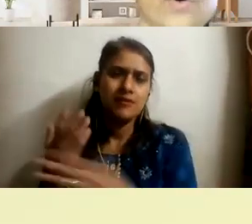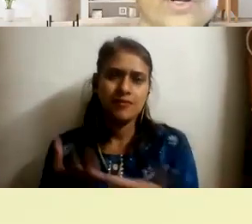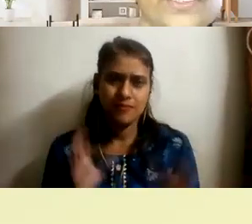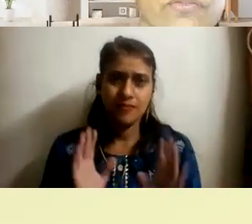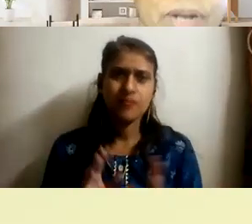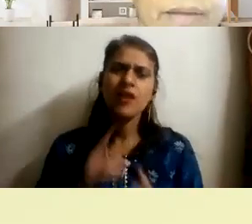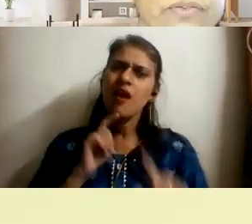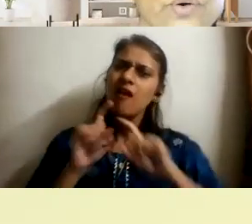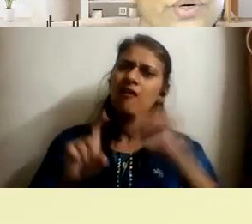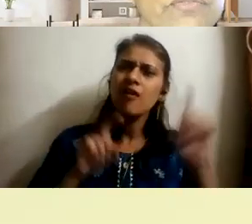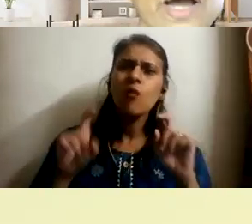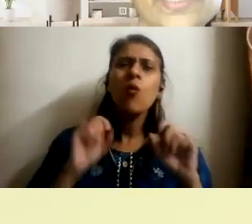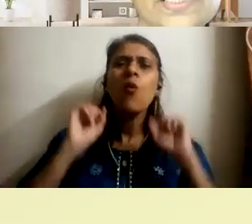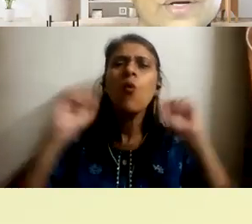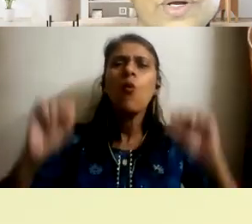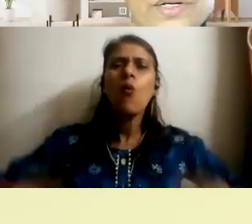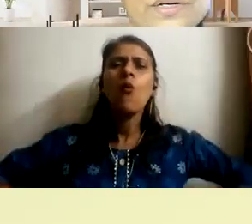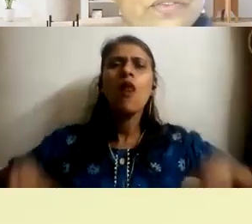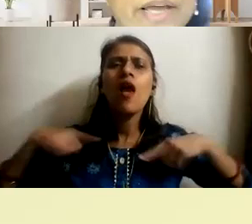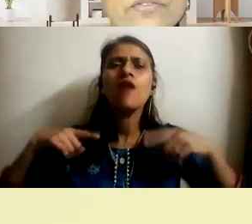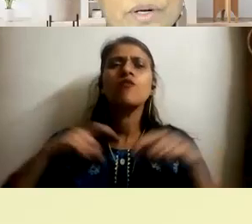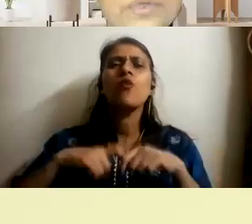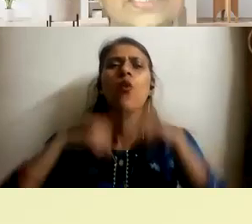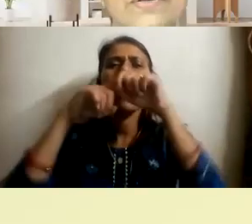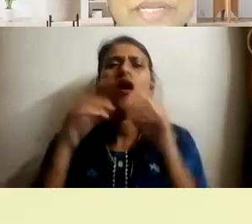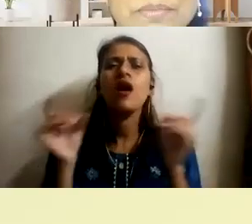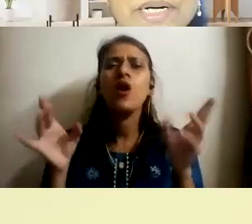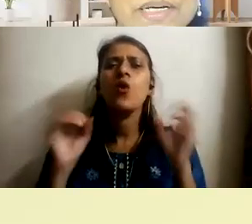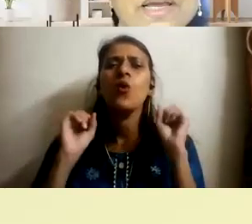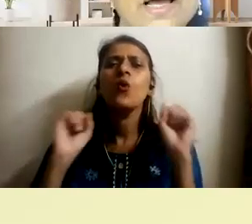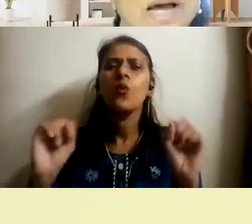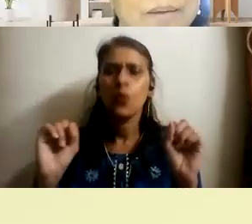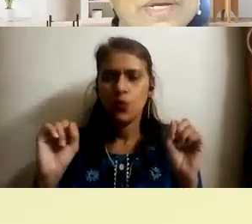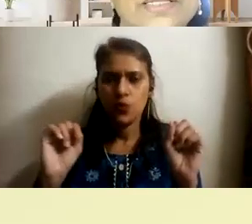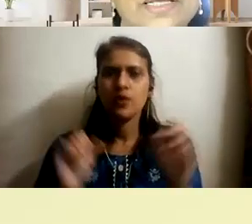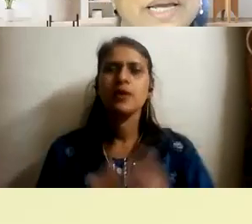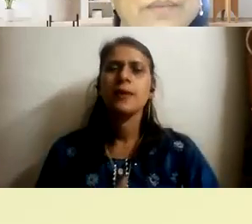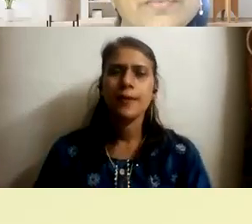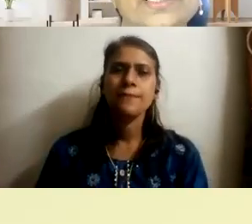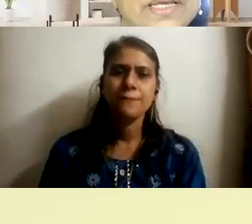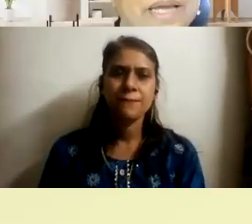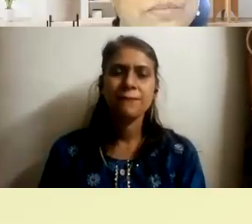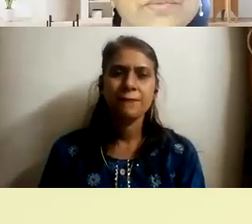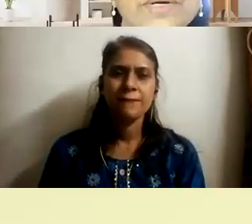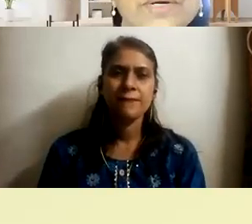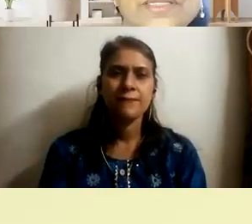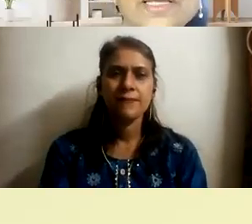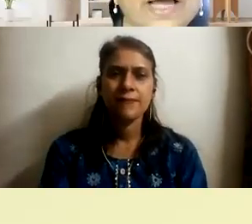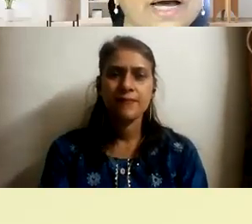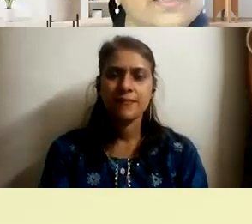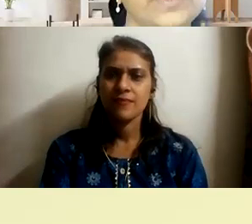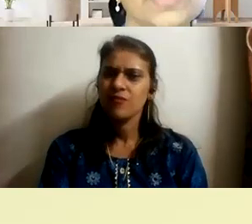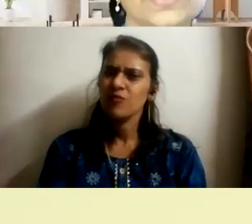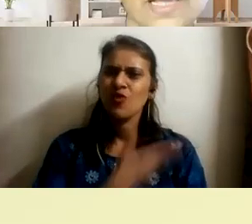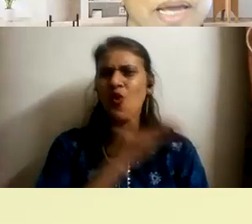का क्वालिटी ऑफ लाइफ, हु डिफाइंस द क्वालिटी ऑफ लाइफ फॉर अ पर्सन विद डिसेबिलिटी? हम करते हैं, आप करते हैं, या हम सब करते हैं,